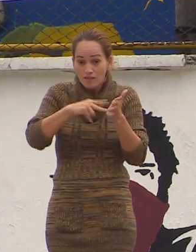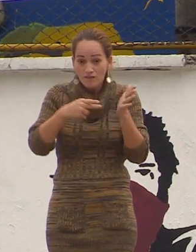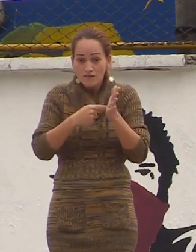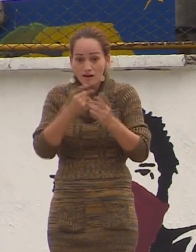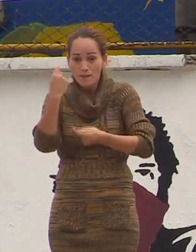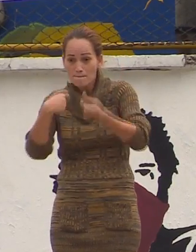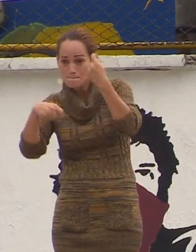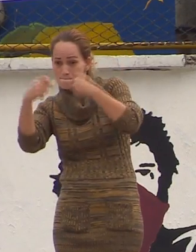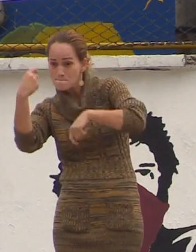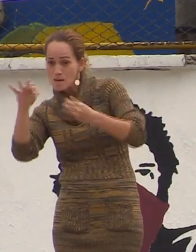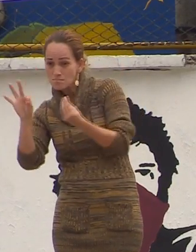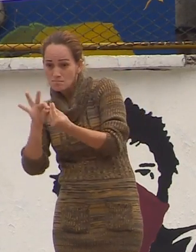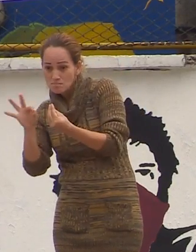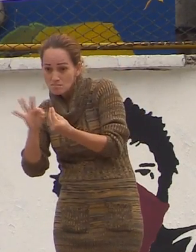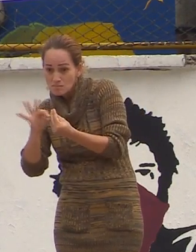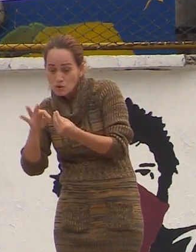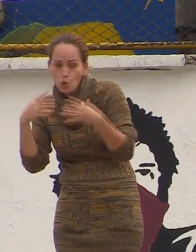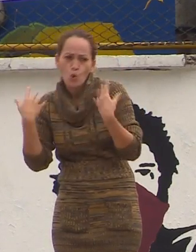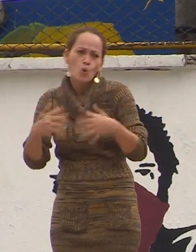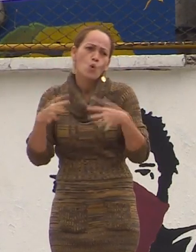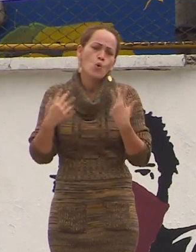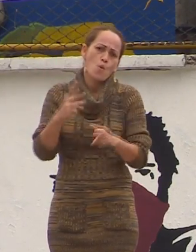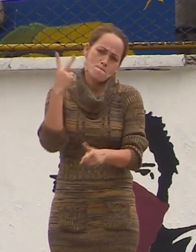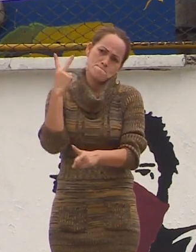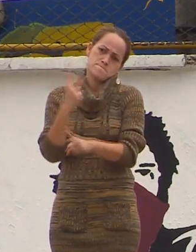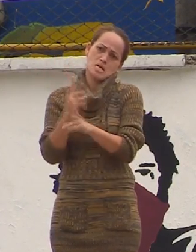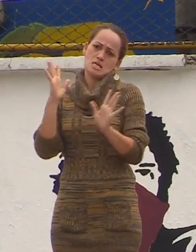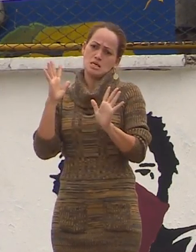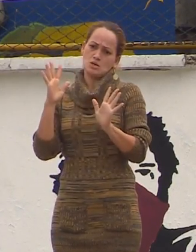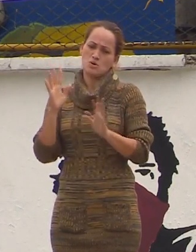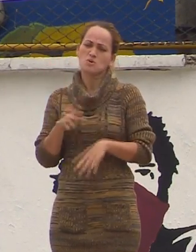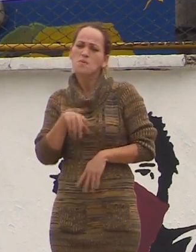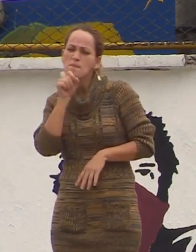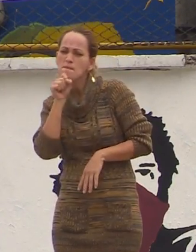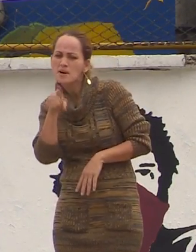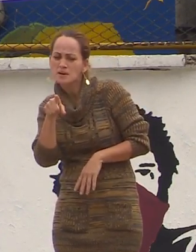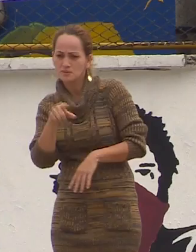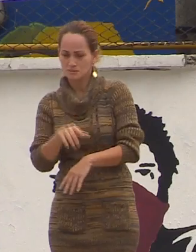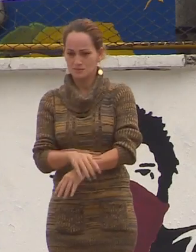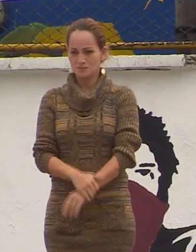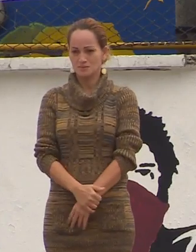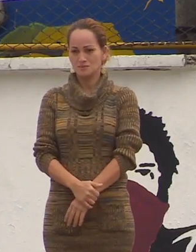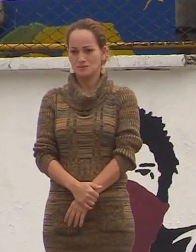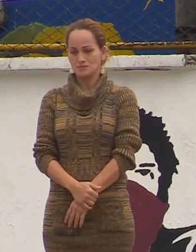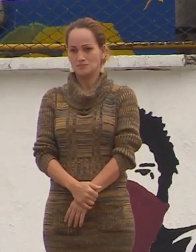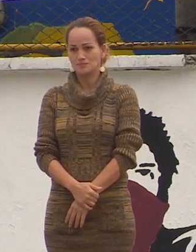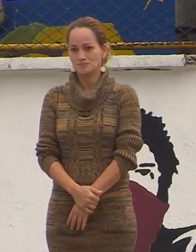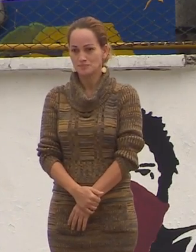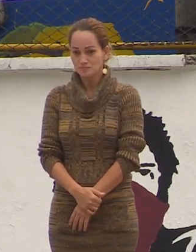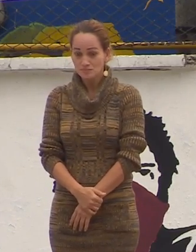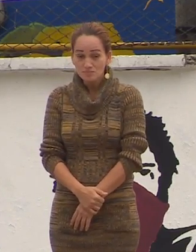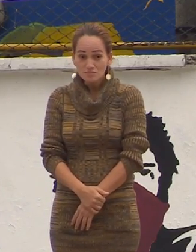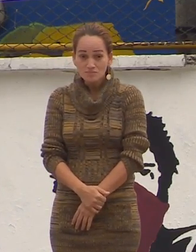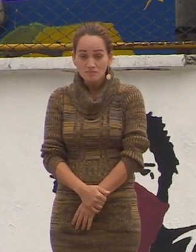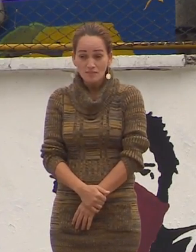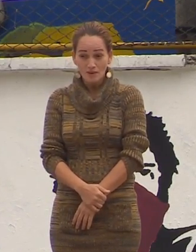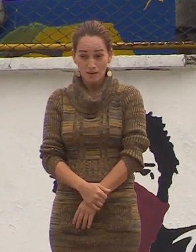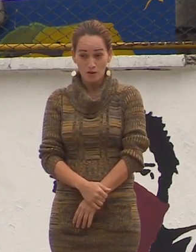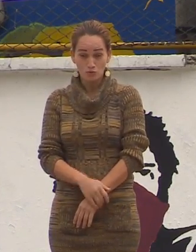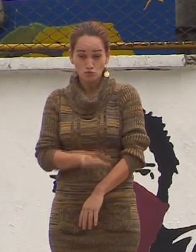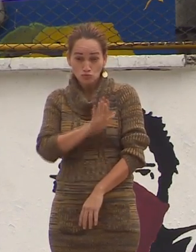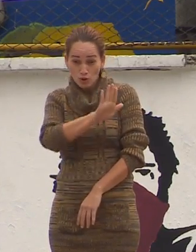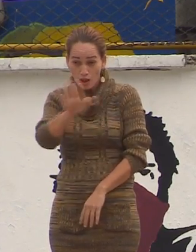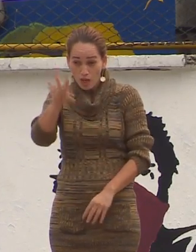microtráfico y del peligro que entraña? Pregunto, ¿vamos a permitir que los viernes